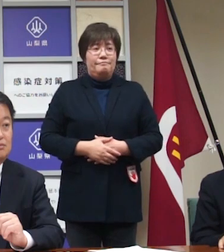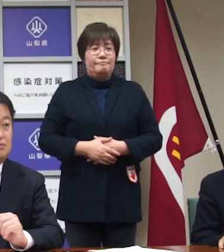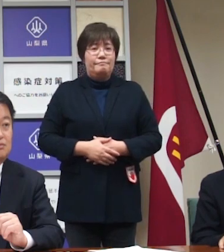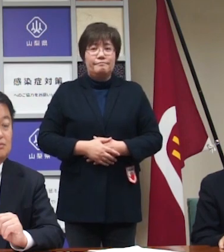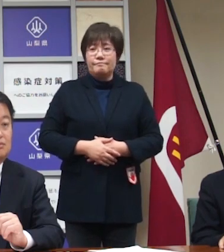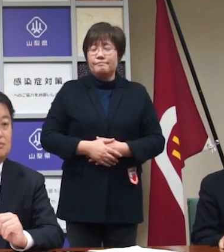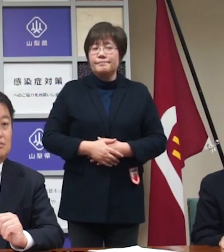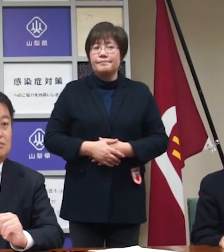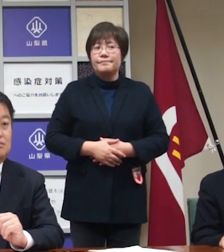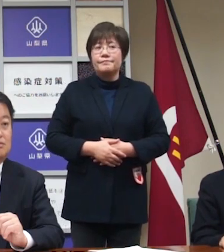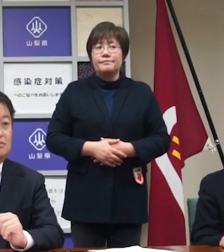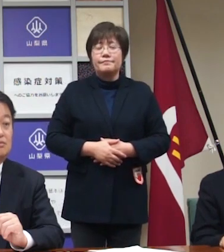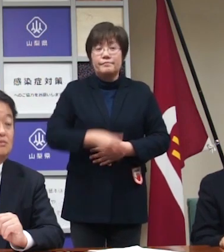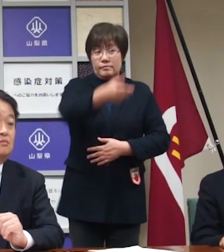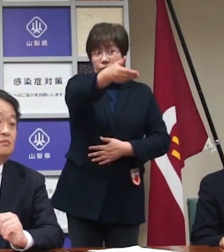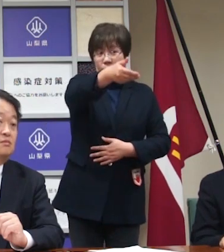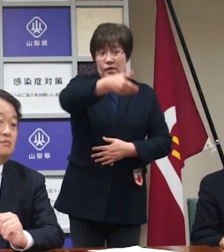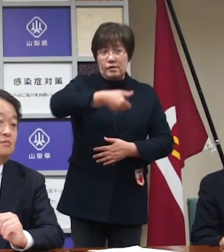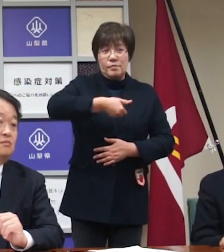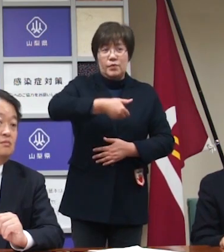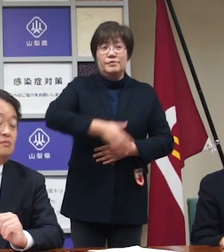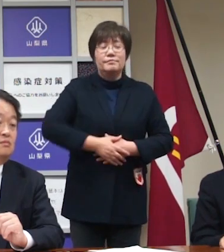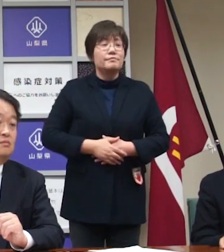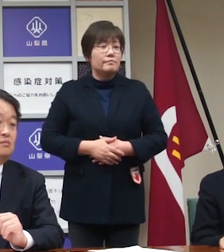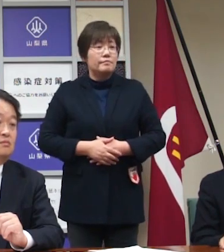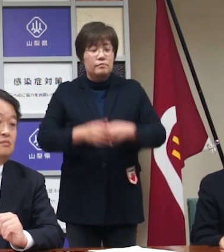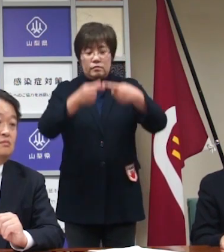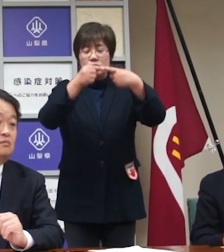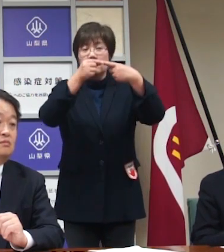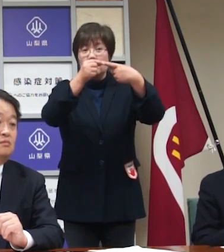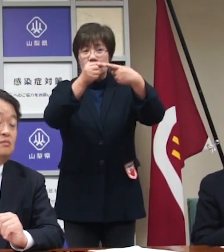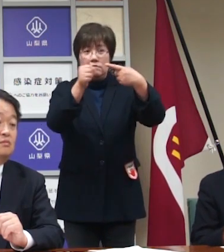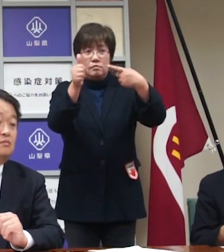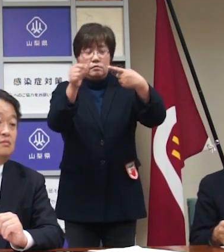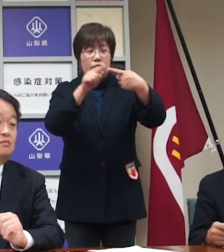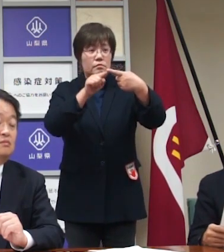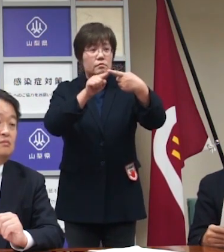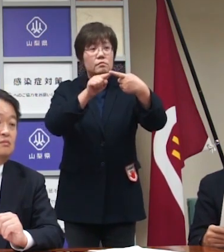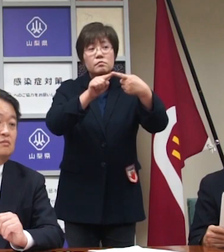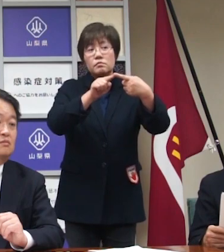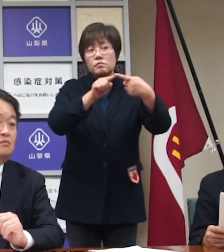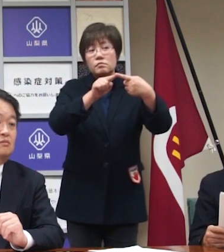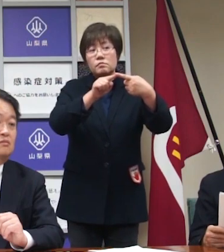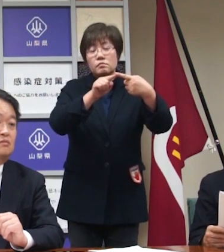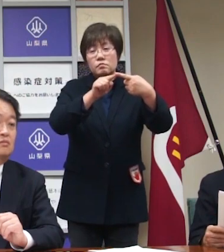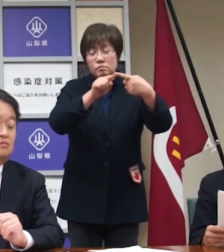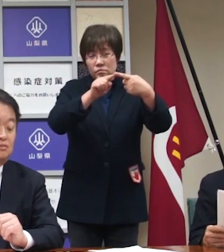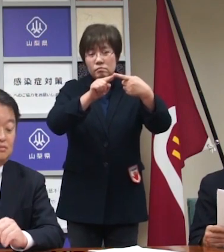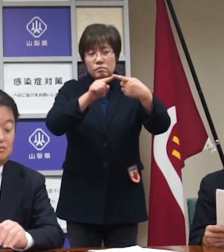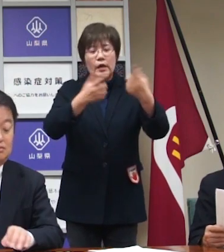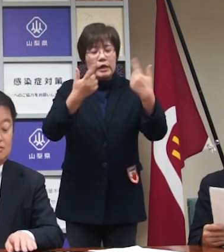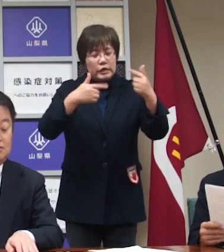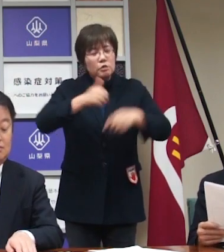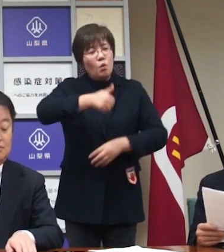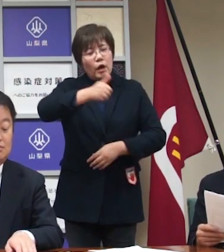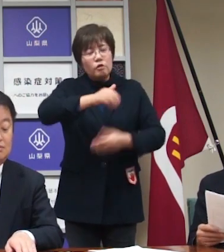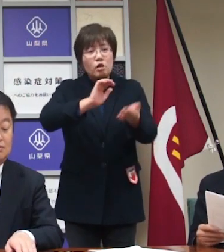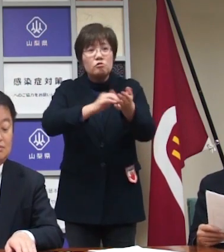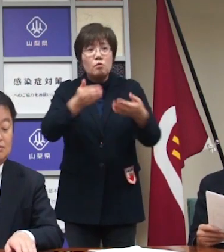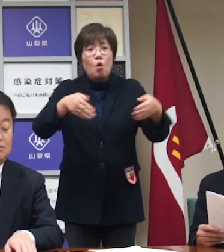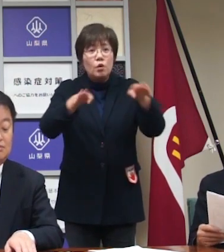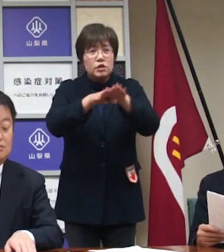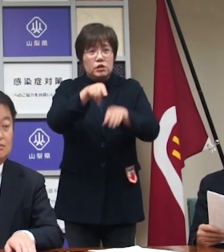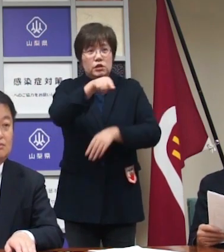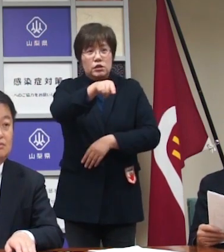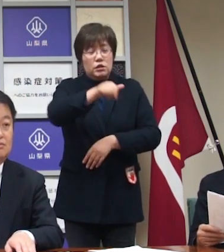他にいかがでしょう。 その ABS なんですけれども、一番の方の栄養機関のかかりつけ医なんですけれども、十